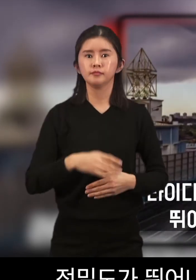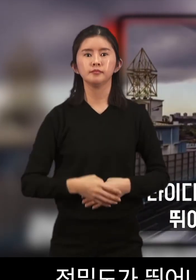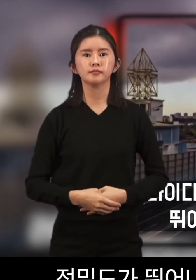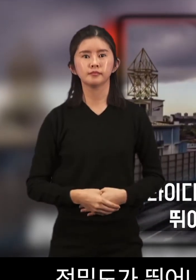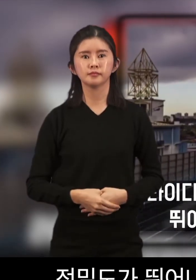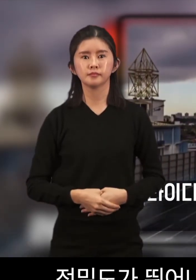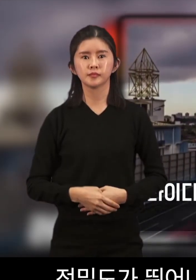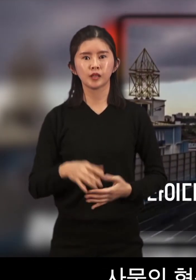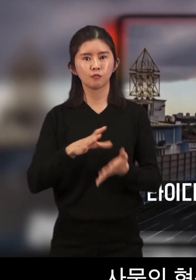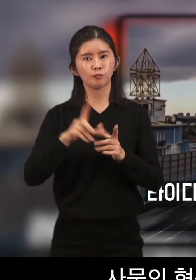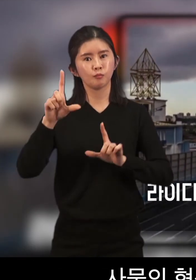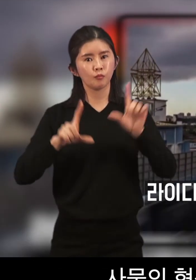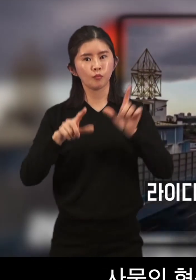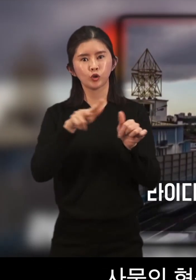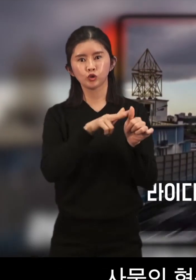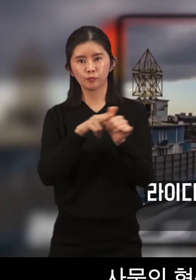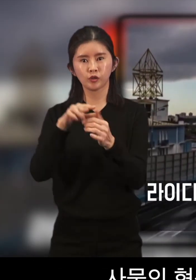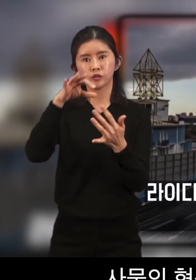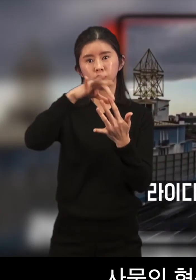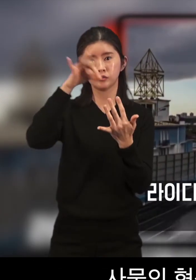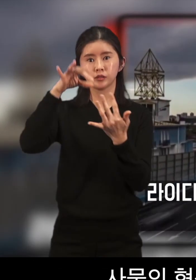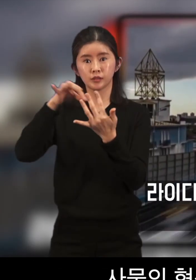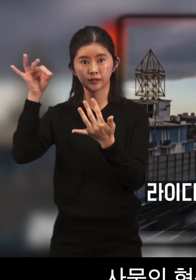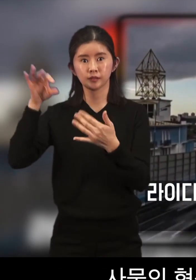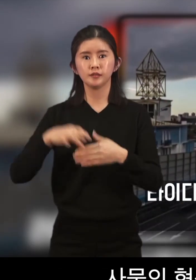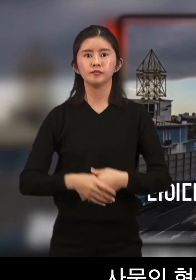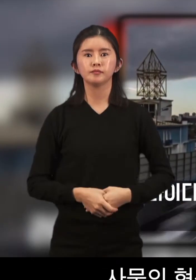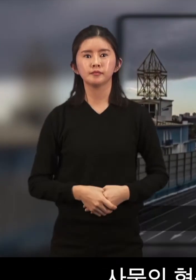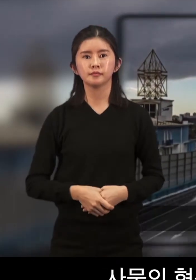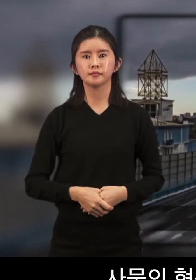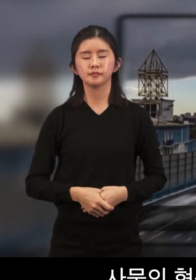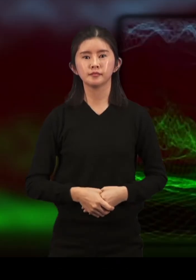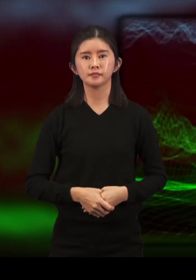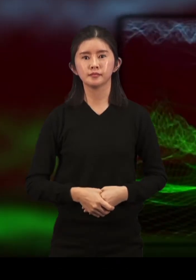높이를 파악하여 사물의 형상 데이터를 추출합니다.